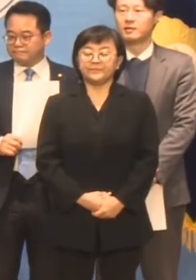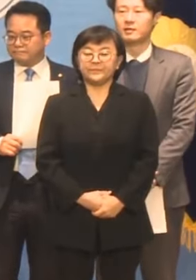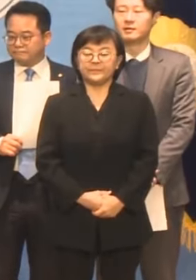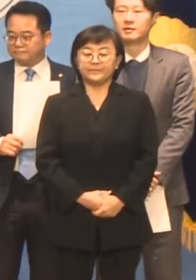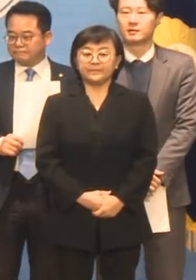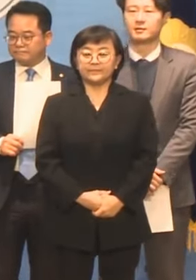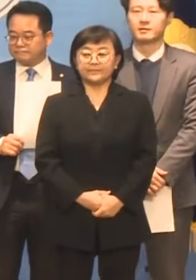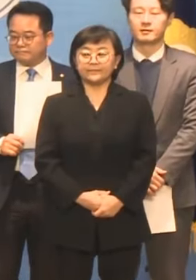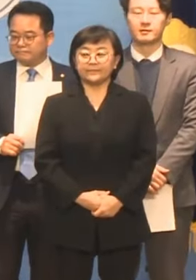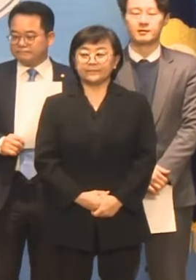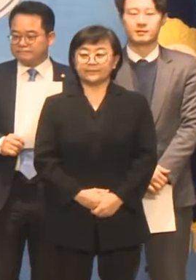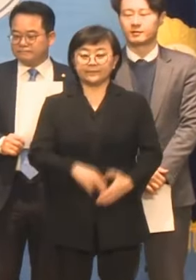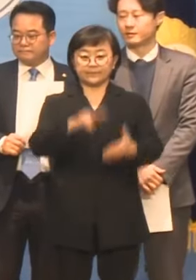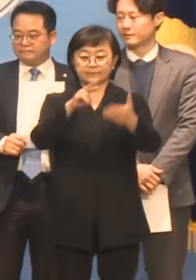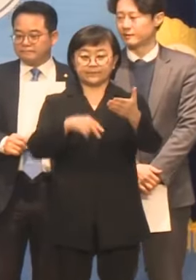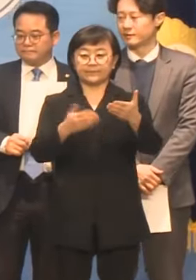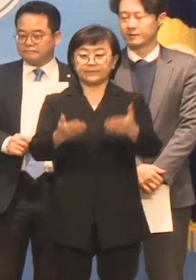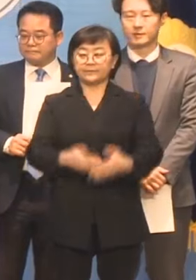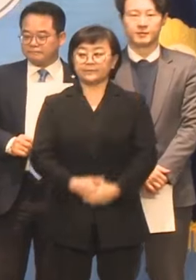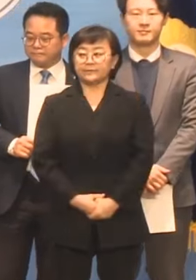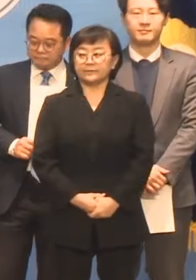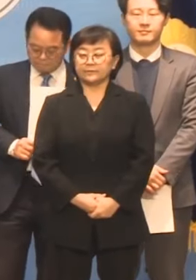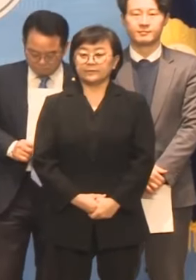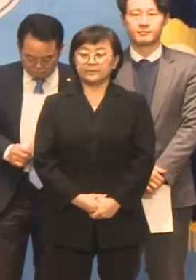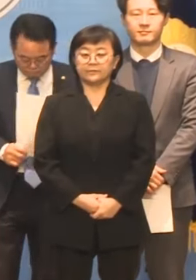네, 낭독하도록 하겠습니다.